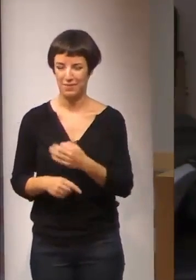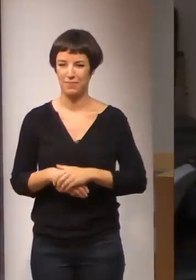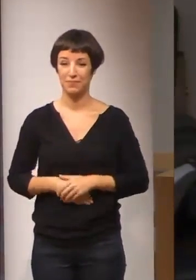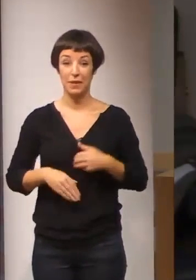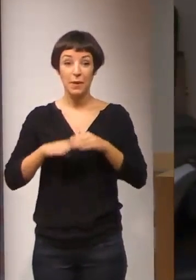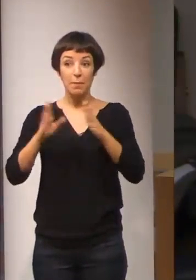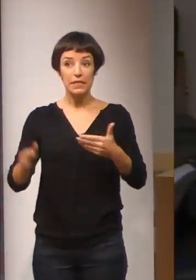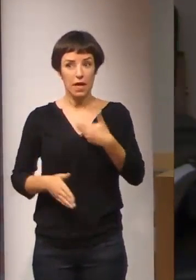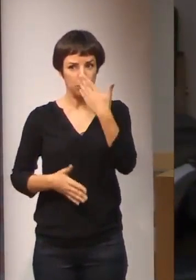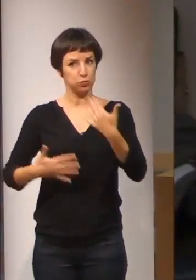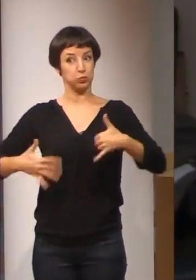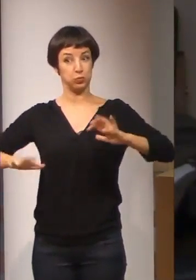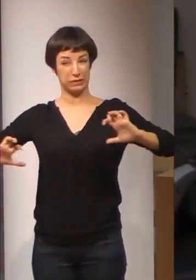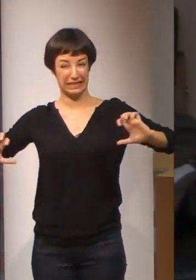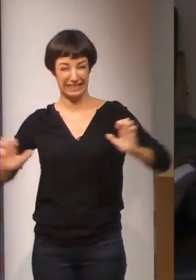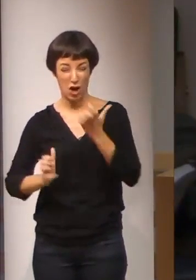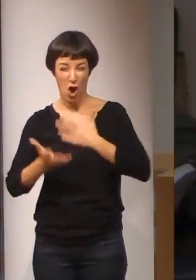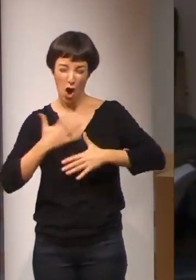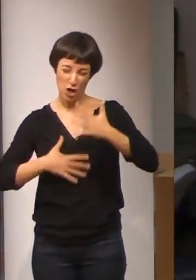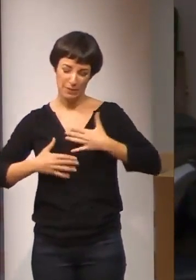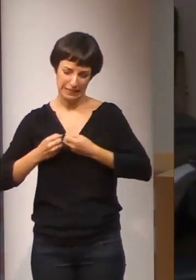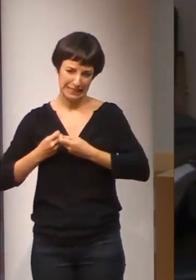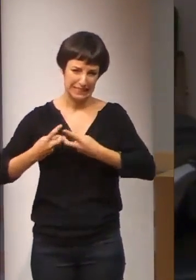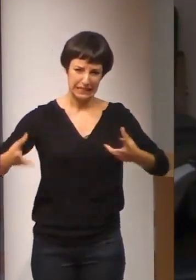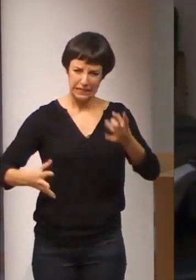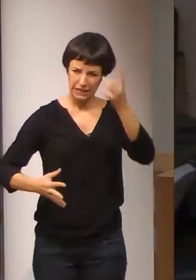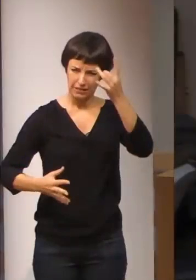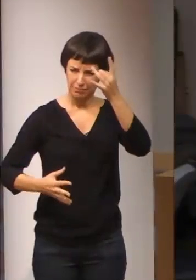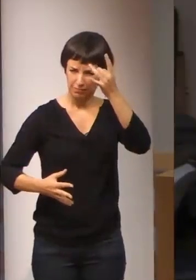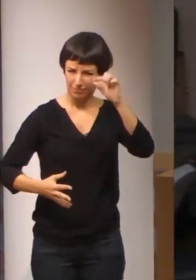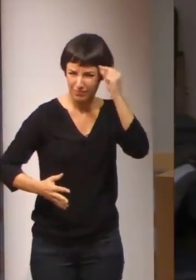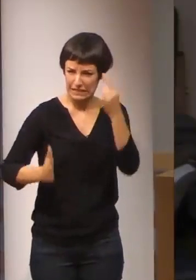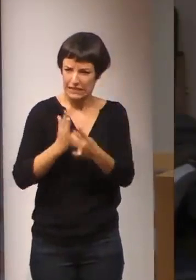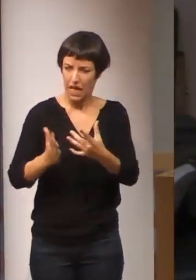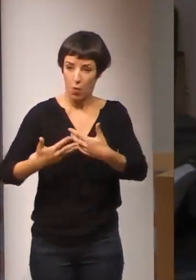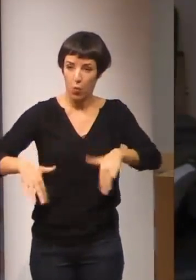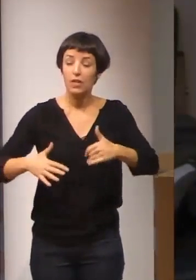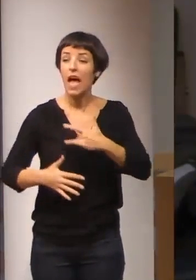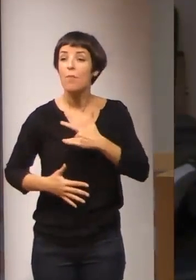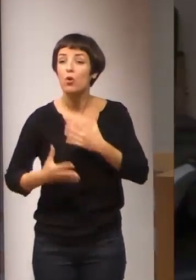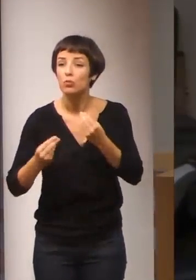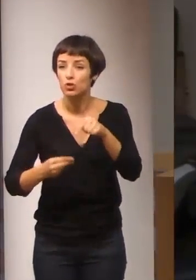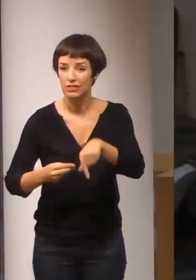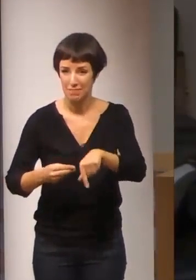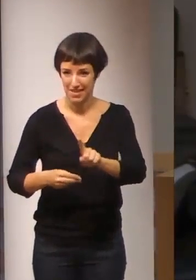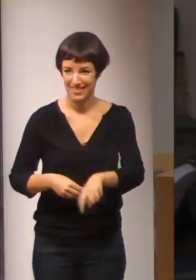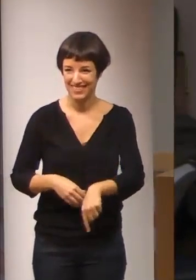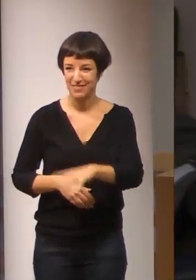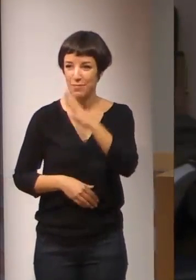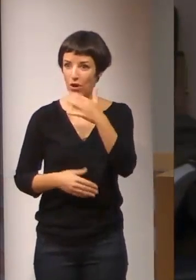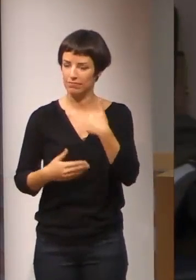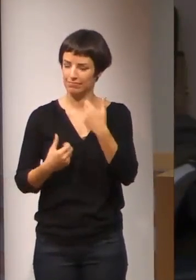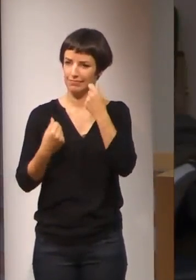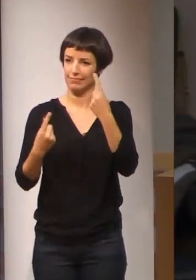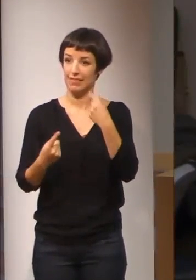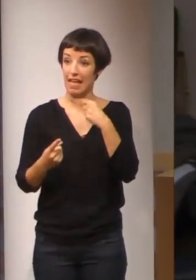mesa bastante intensa. Hay muchísimo conocimiento, muchísimo talento y también muchísimo amor, porque ya hemos visto en